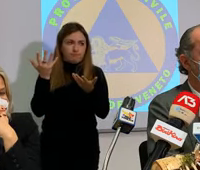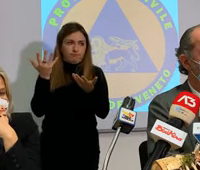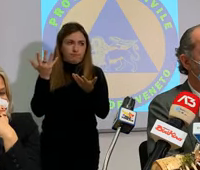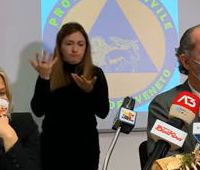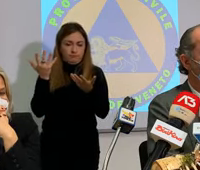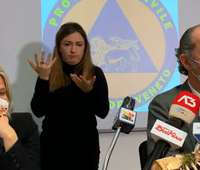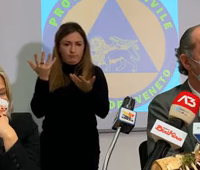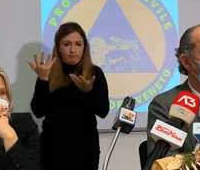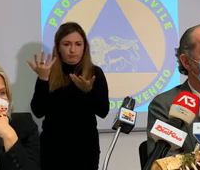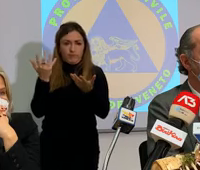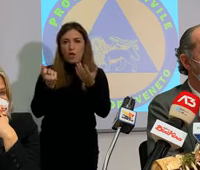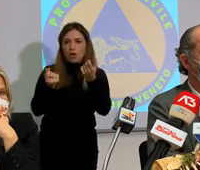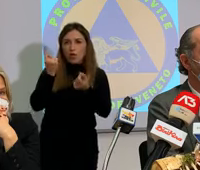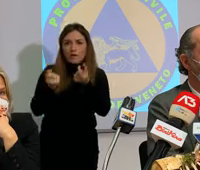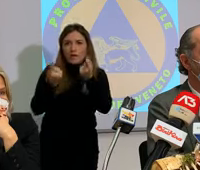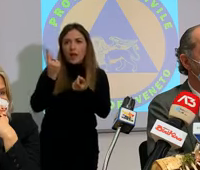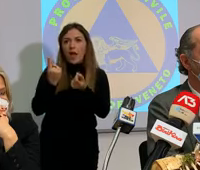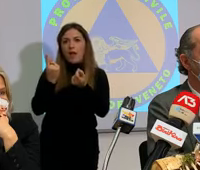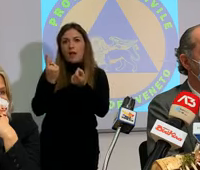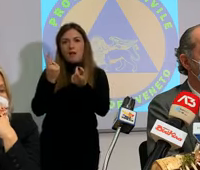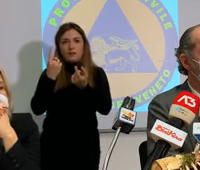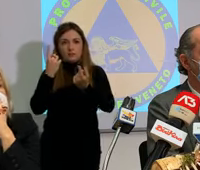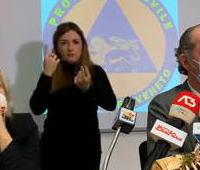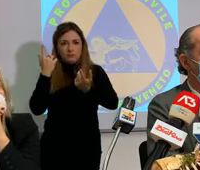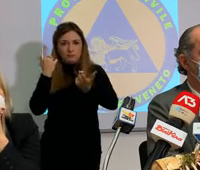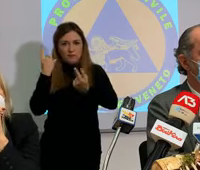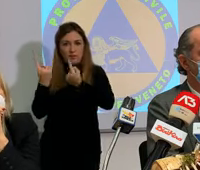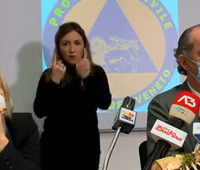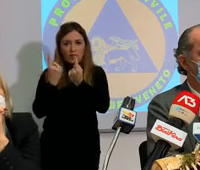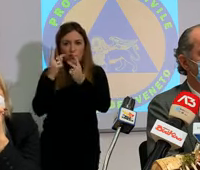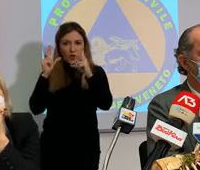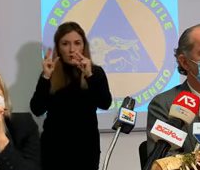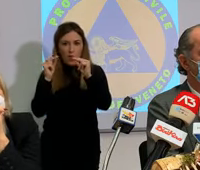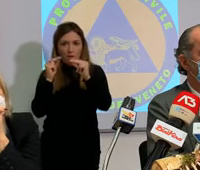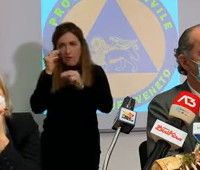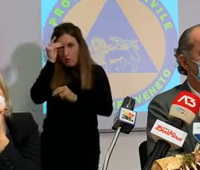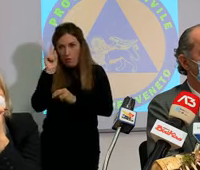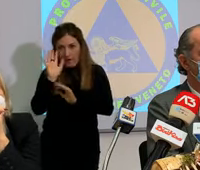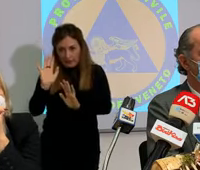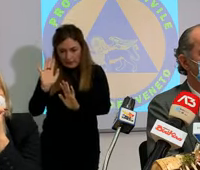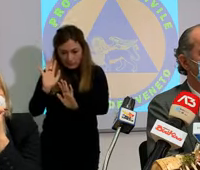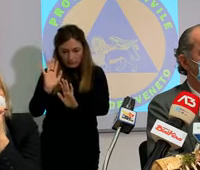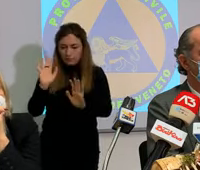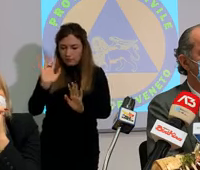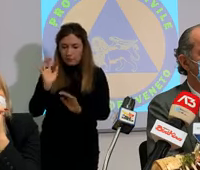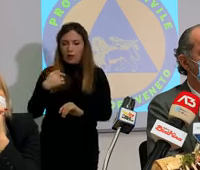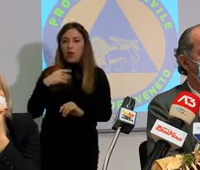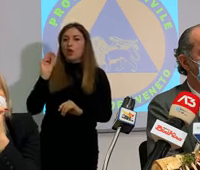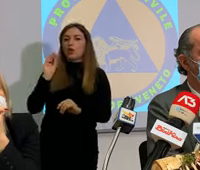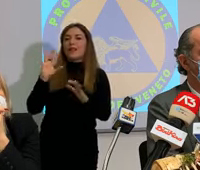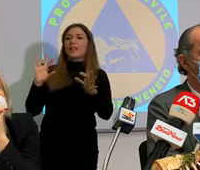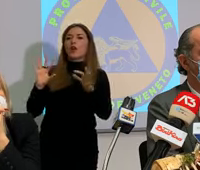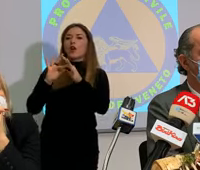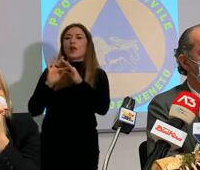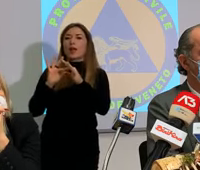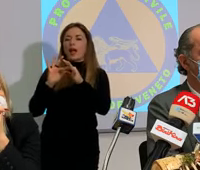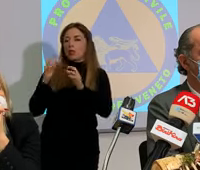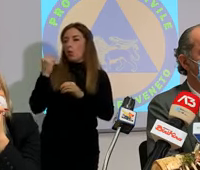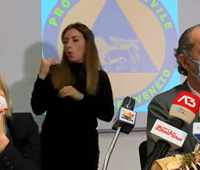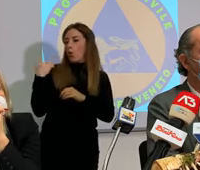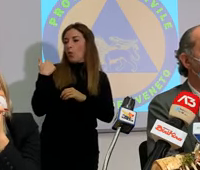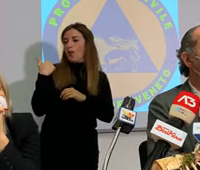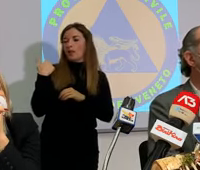delle novità dell'evoluzione della situazione la domanda era riferita ai motivi ultimi